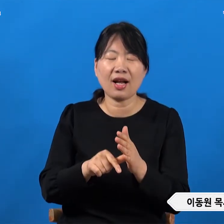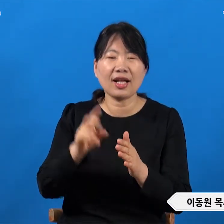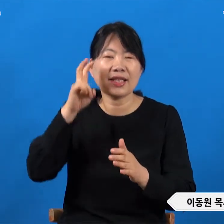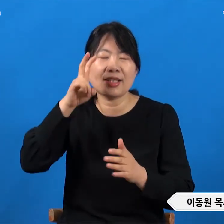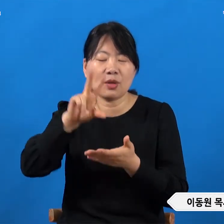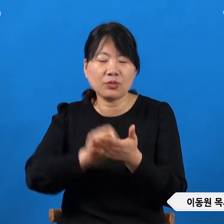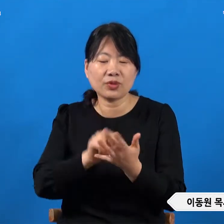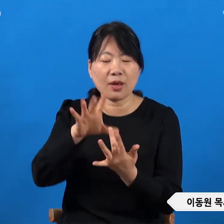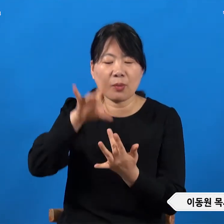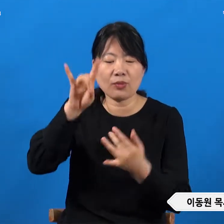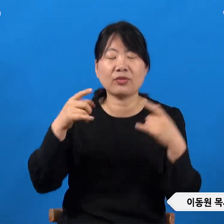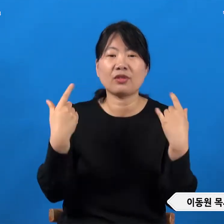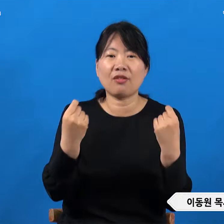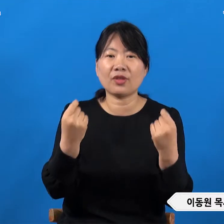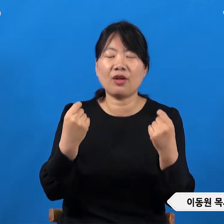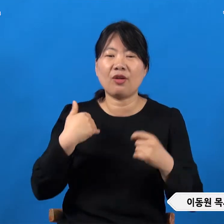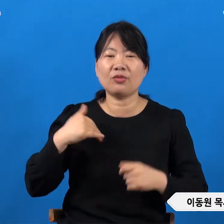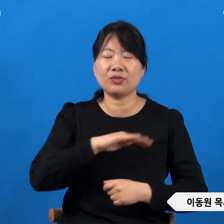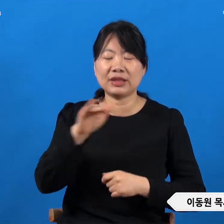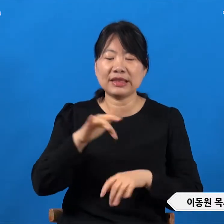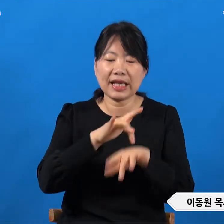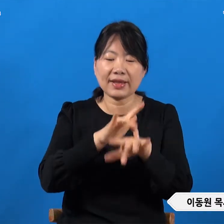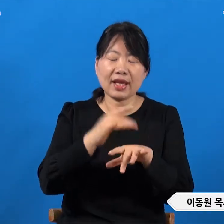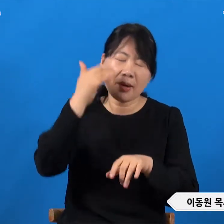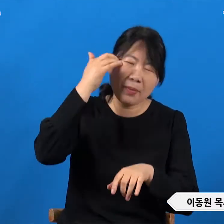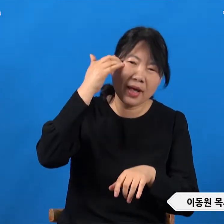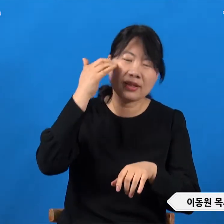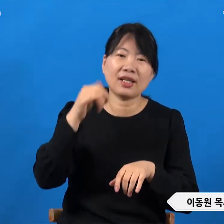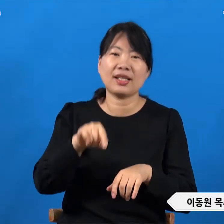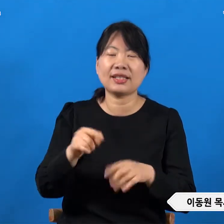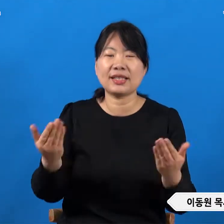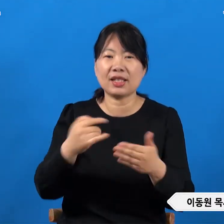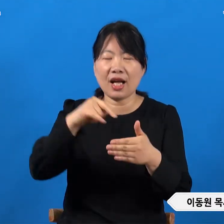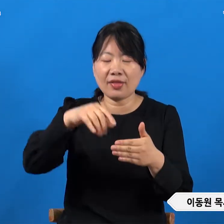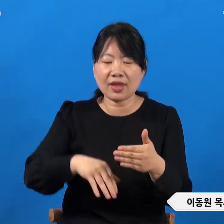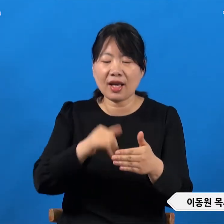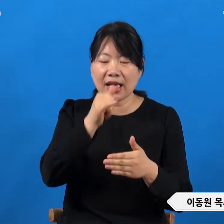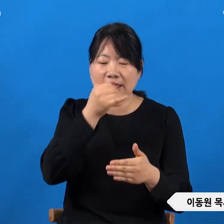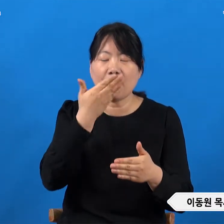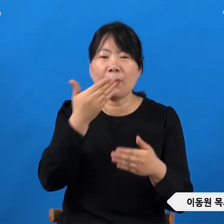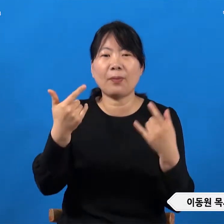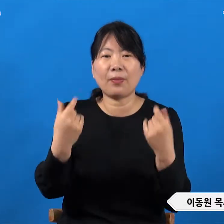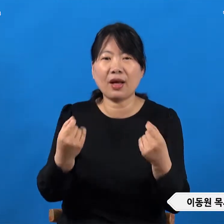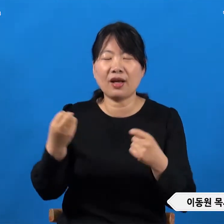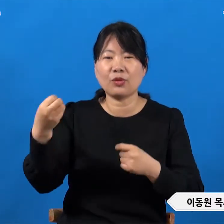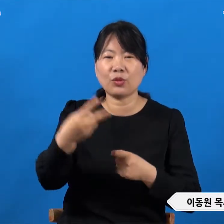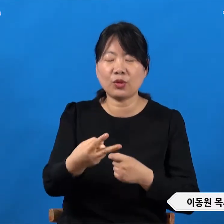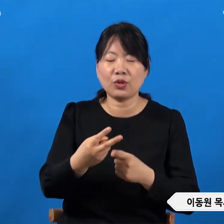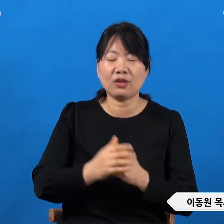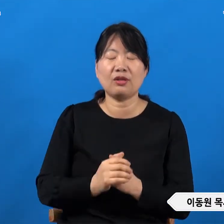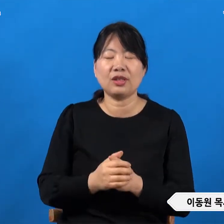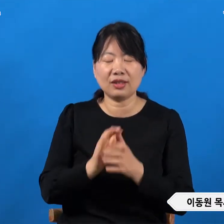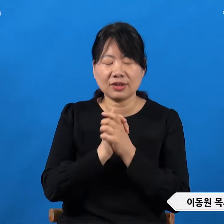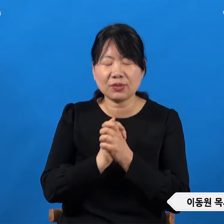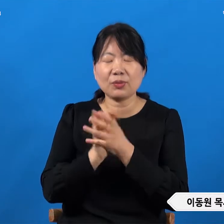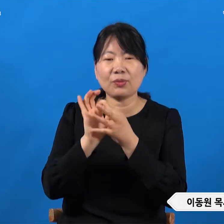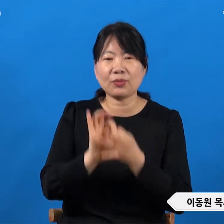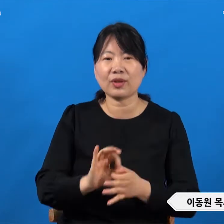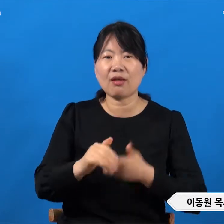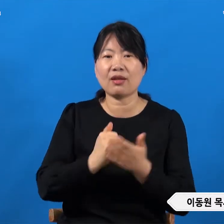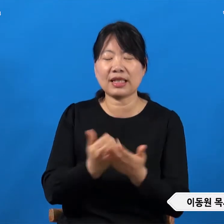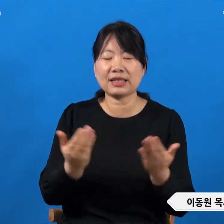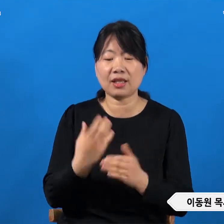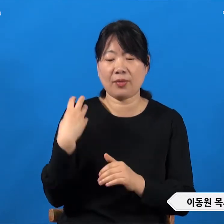문제를 뽑는 것처럼 우리는 사탄의 방해가 이 일 가운데 있을 수가 있다. 그리고 기도하면서 하나님의